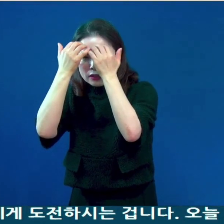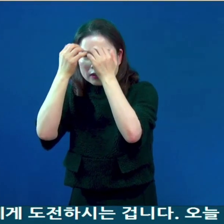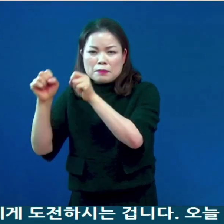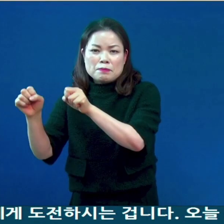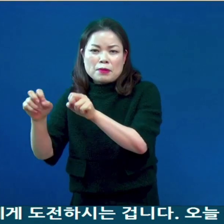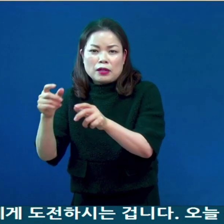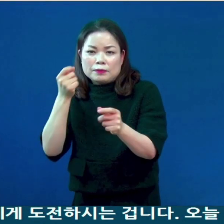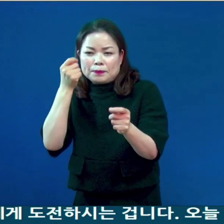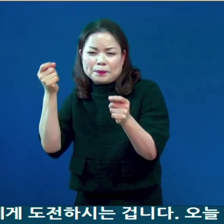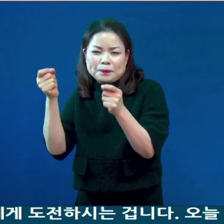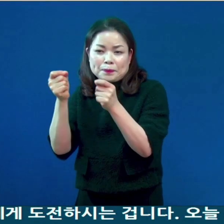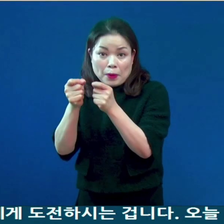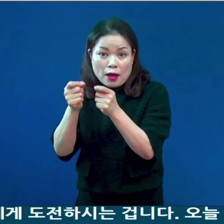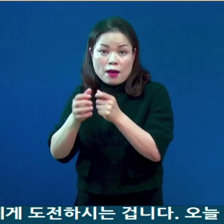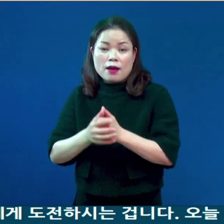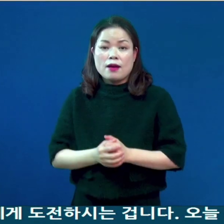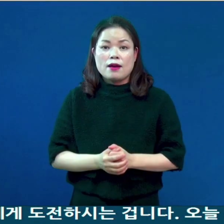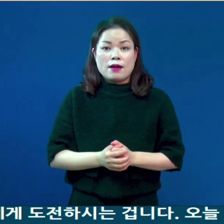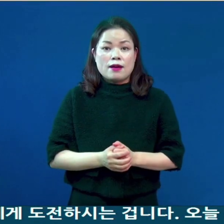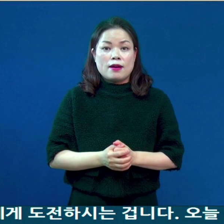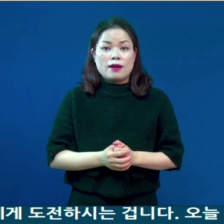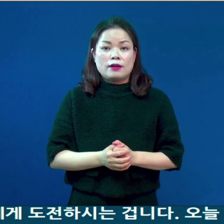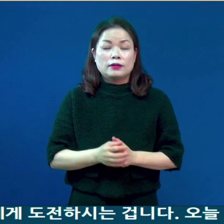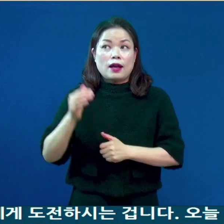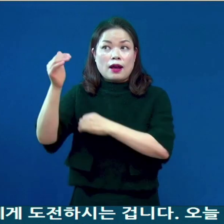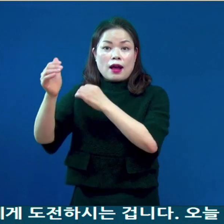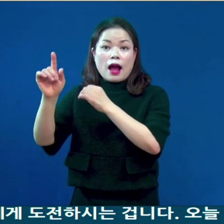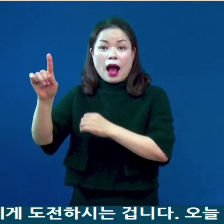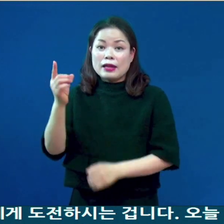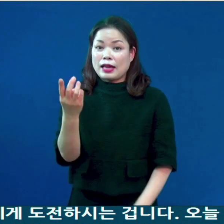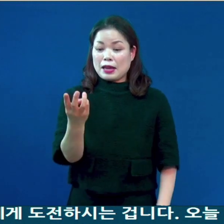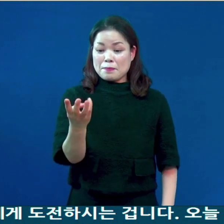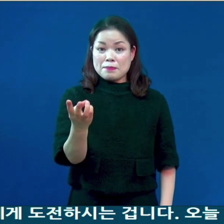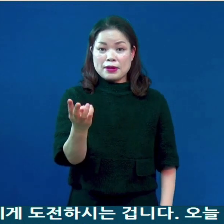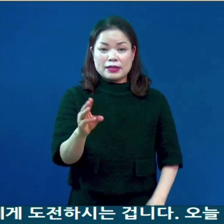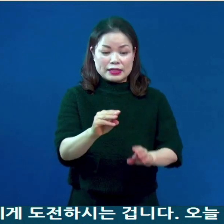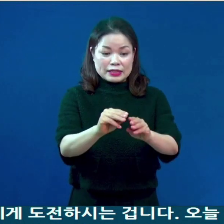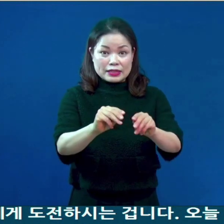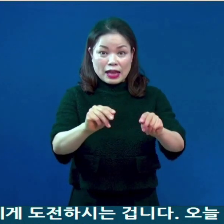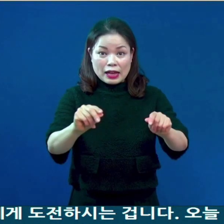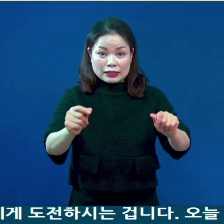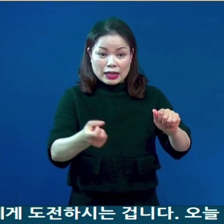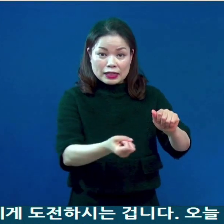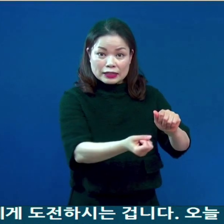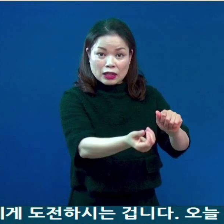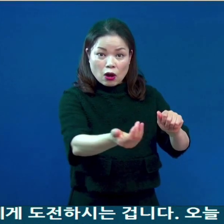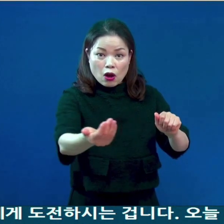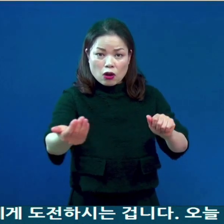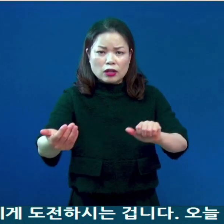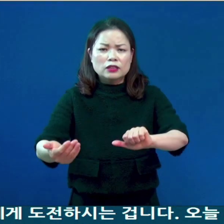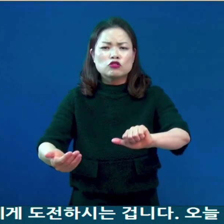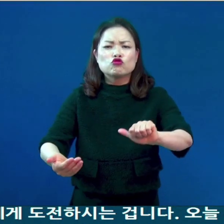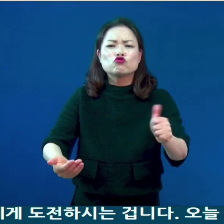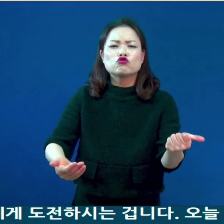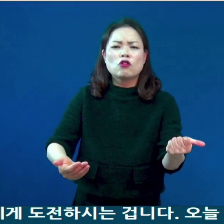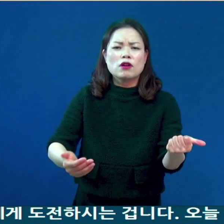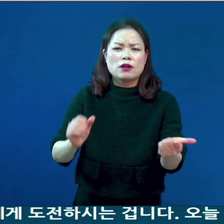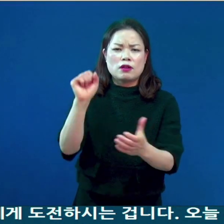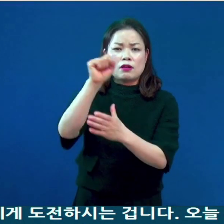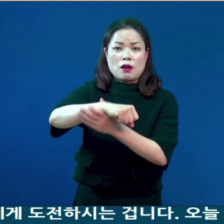바로 목전에 있으신 거예요. 그러면서 한 알의 밀이 땅에 떨어져 죽어야